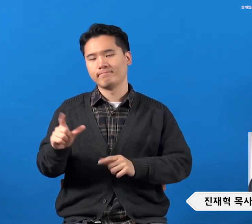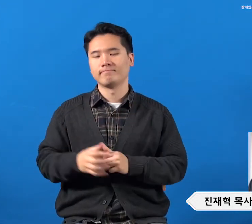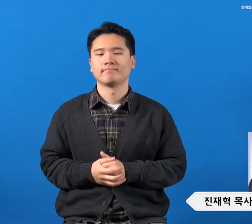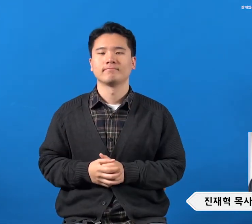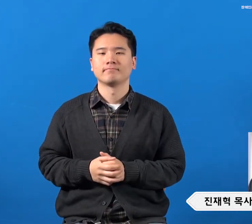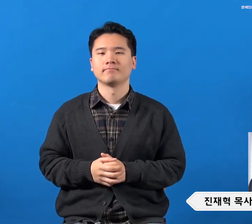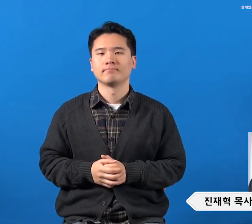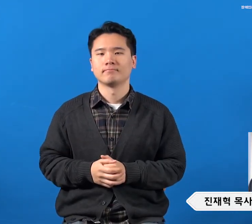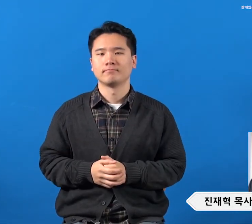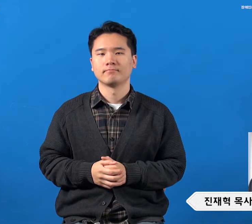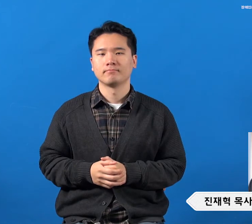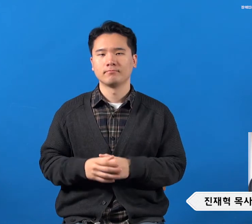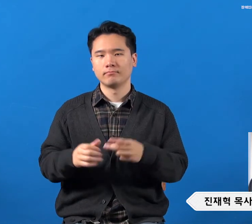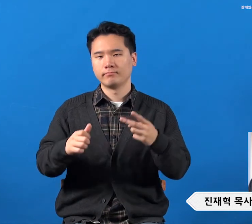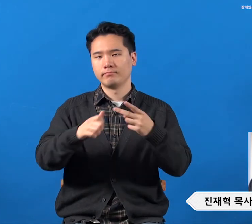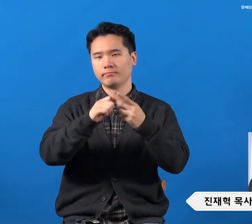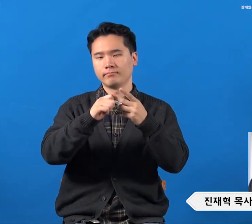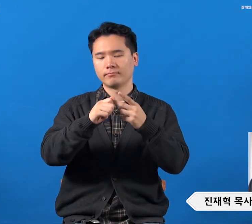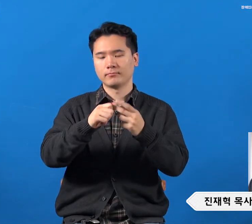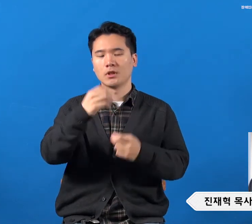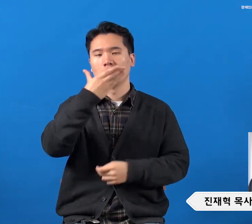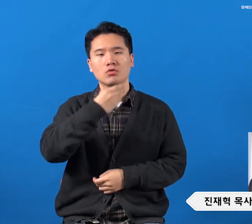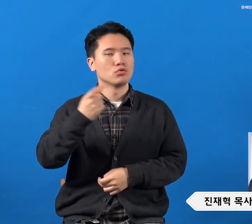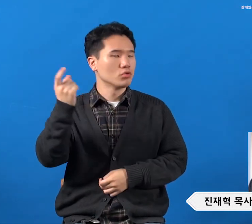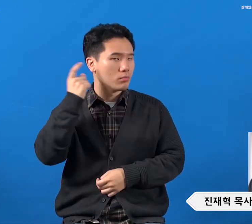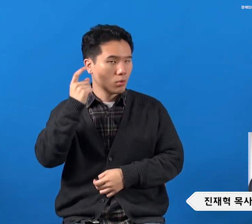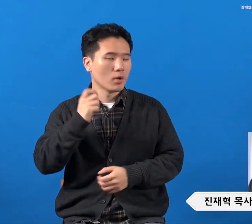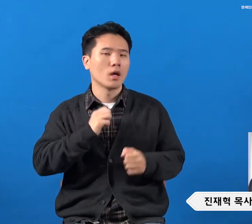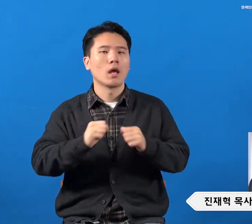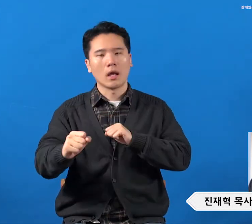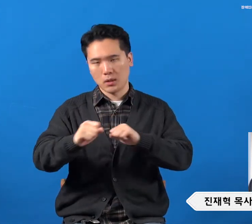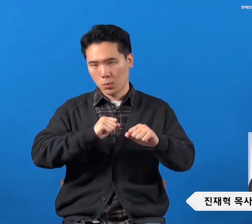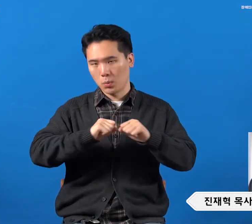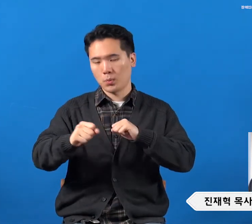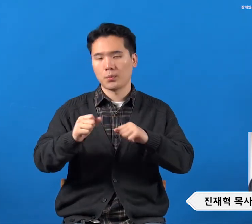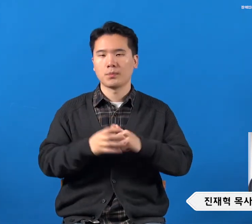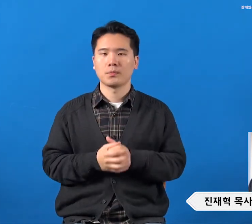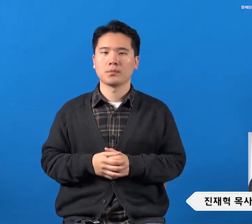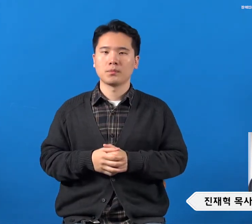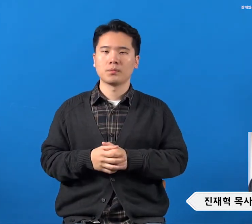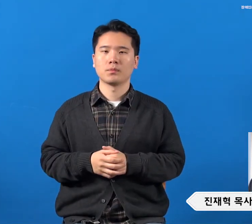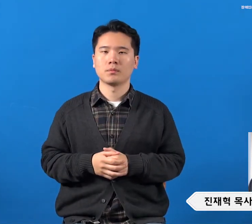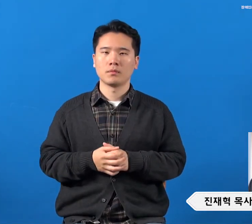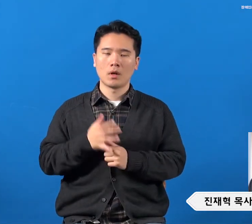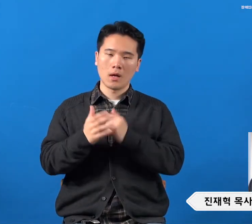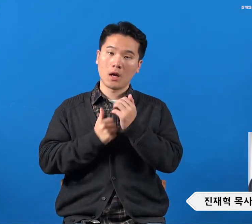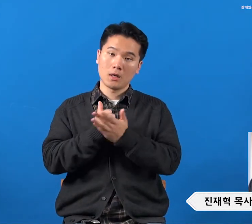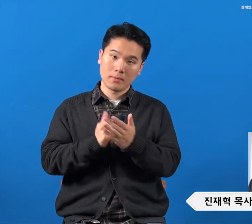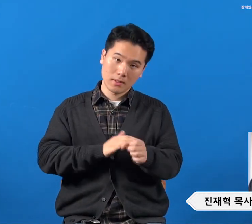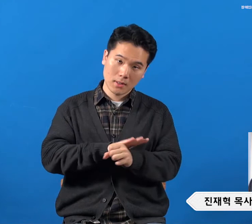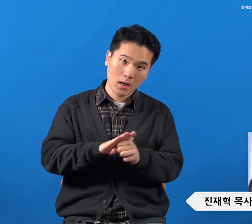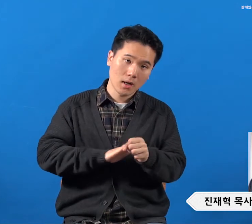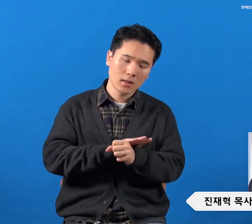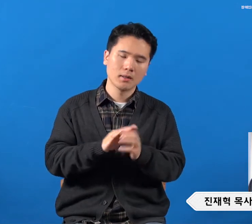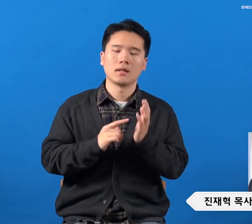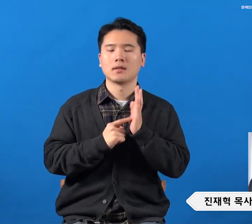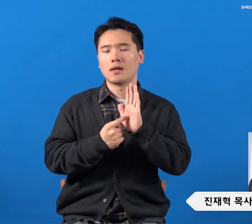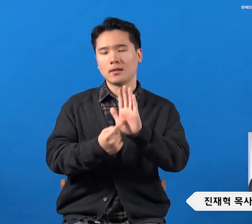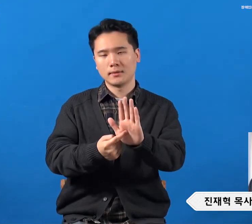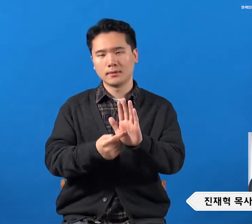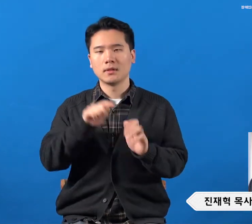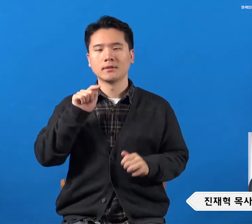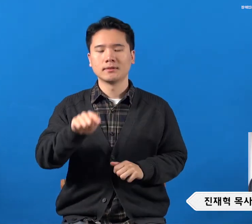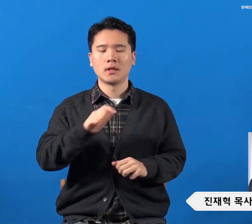봅니다. 두 번째는 축복의 행동입니다. 하나님의 사랑이